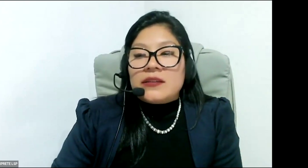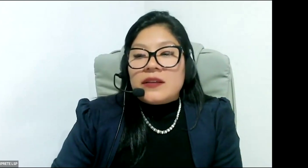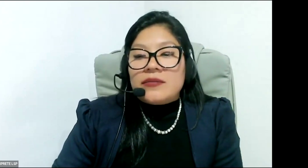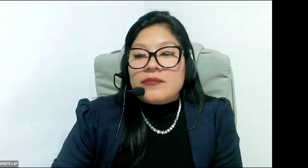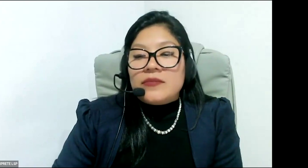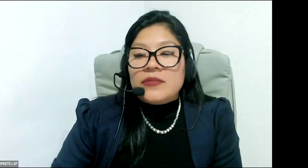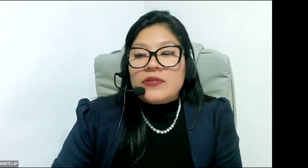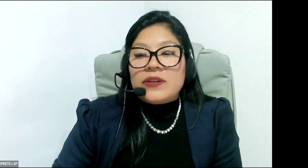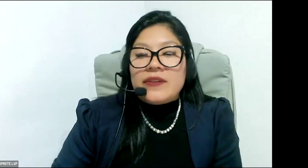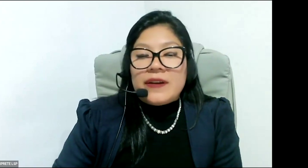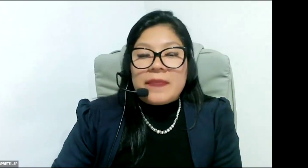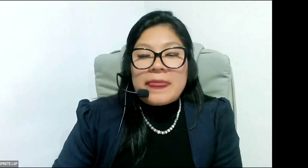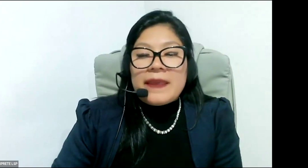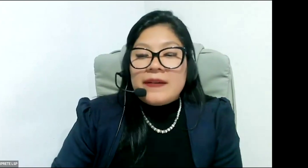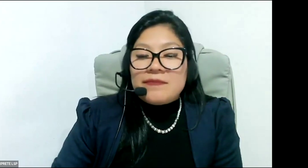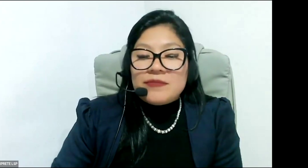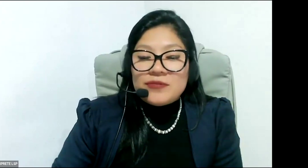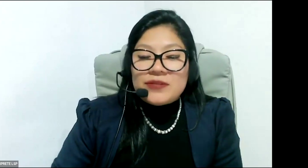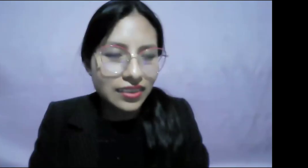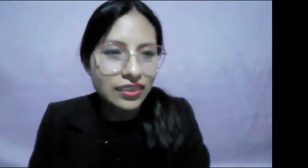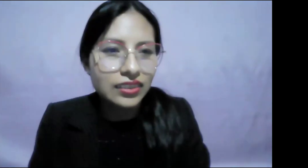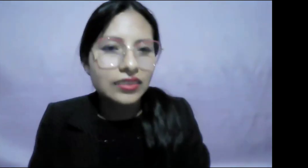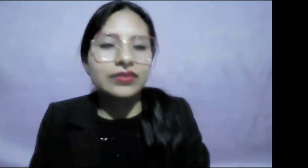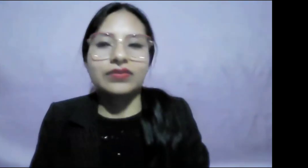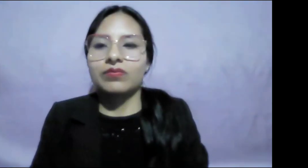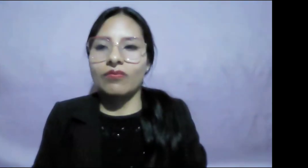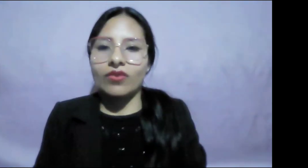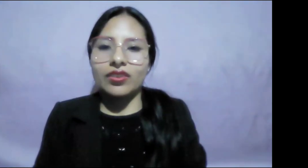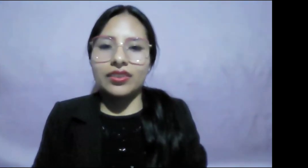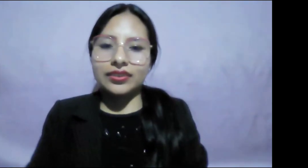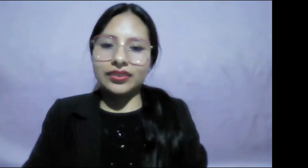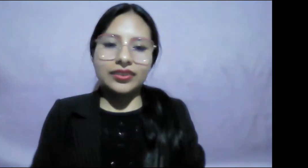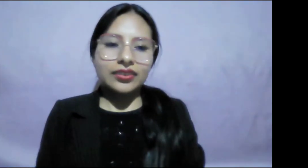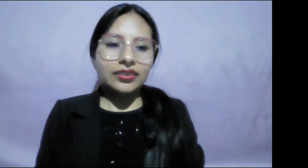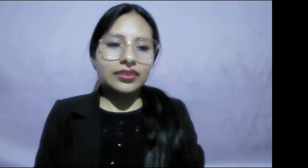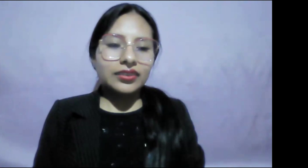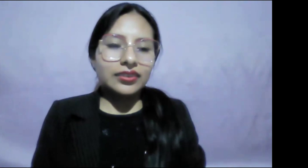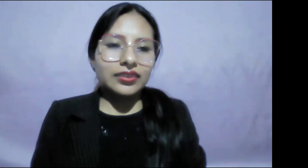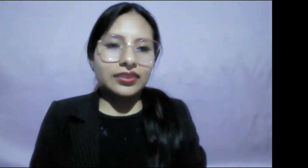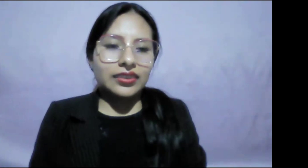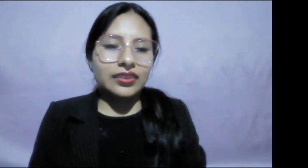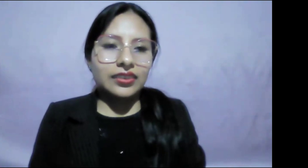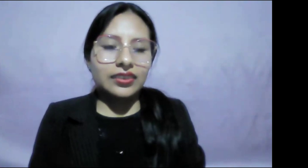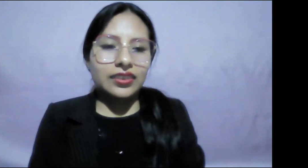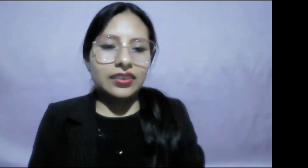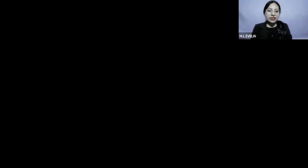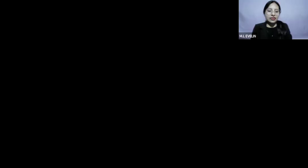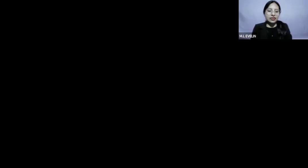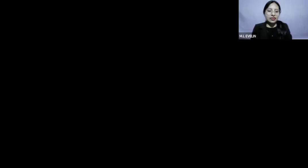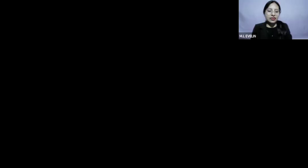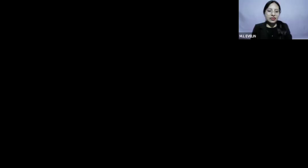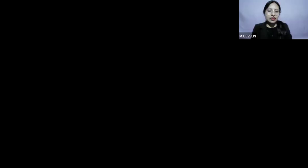Ahí está muy bien muchas gracias Francisco muy amable muy